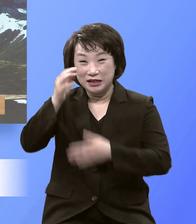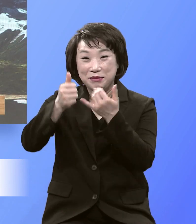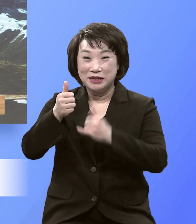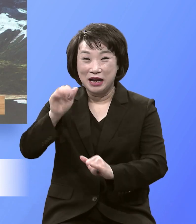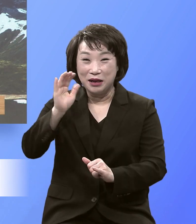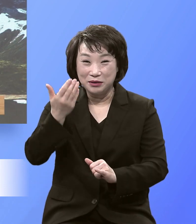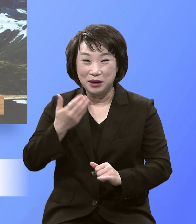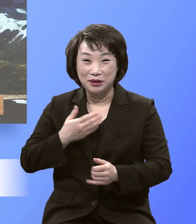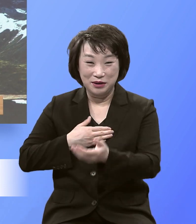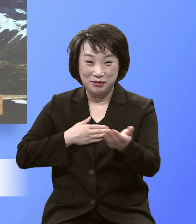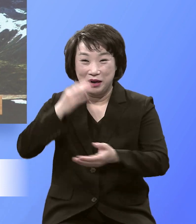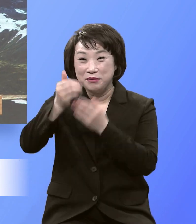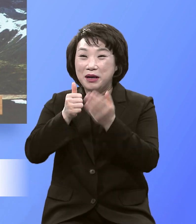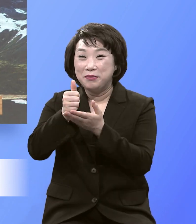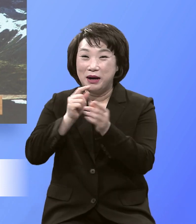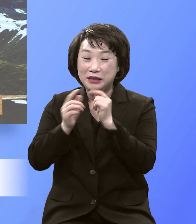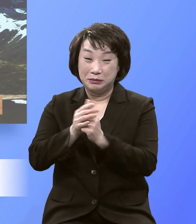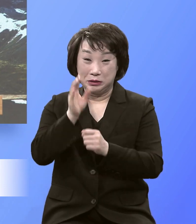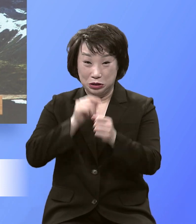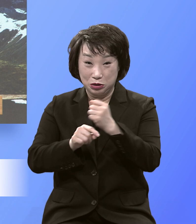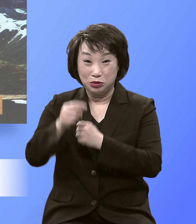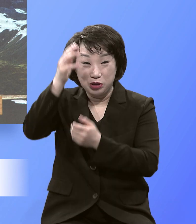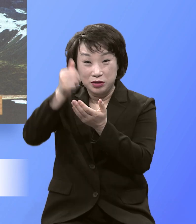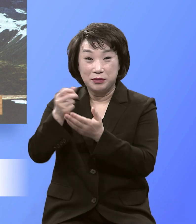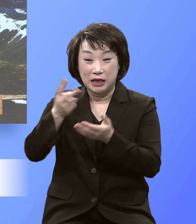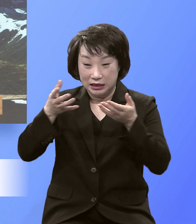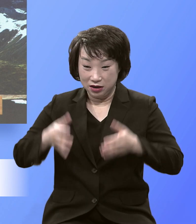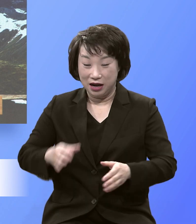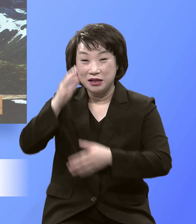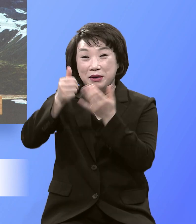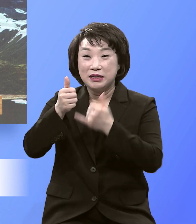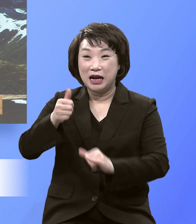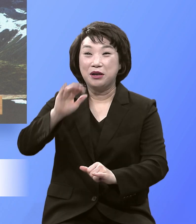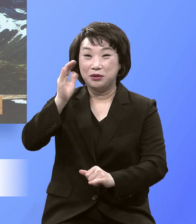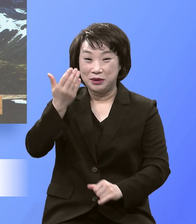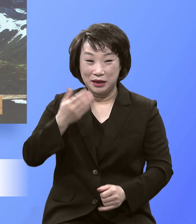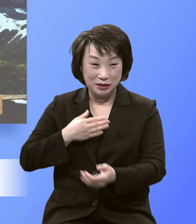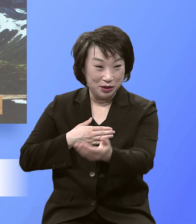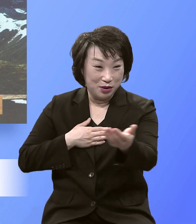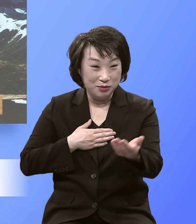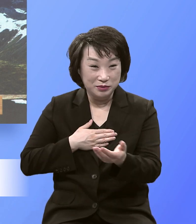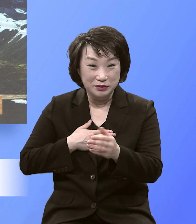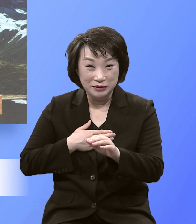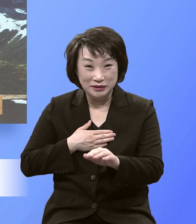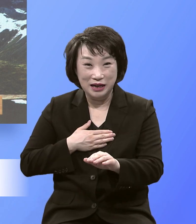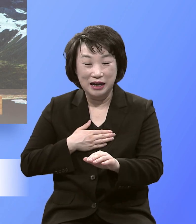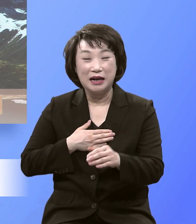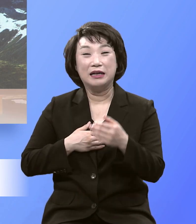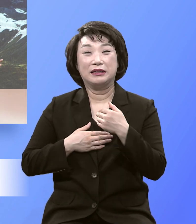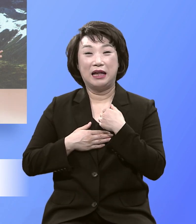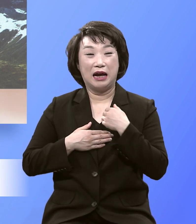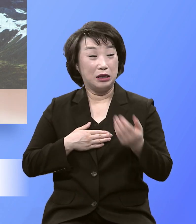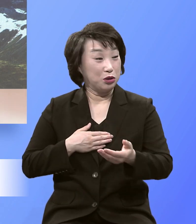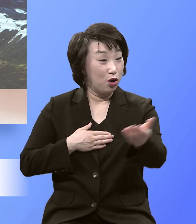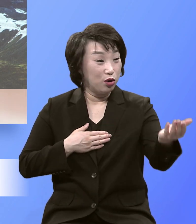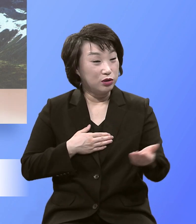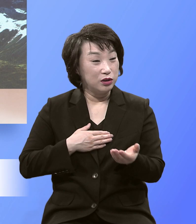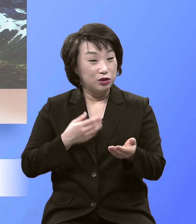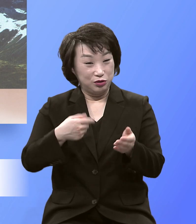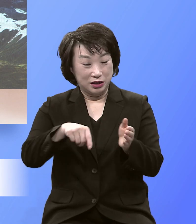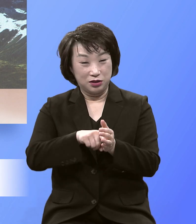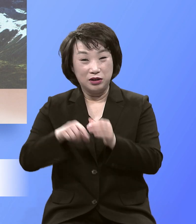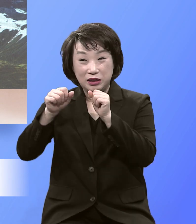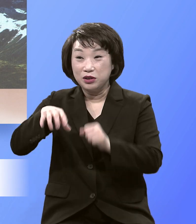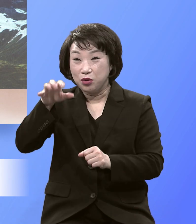되었고 말씀으로 진리로 성령으로 거듭난 자녀를 만들었으니 내가 너희를 위해